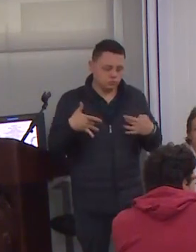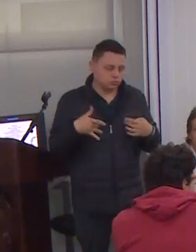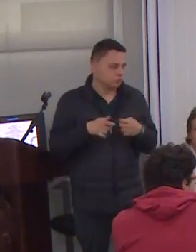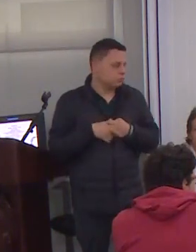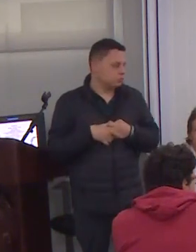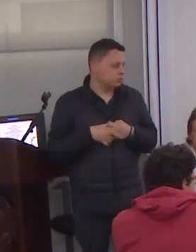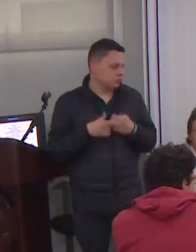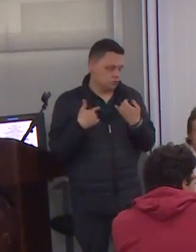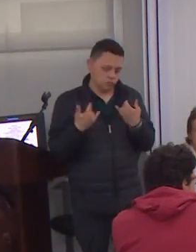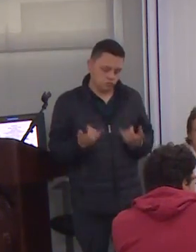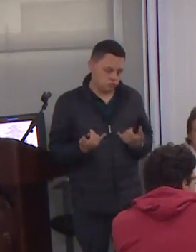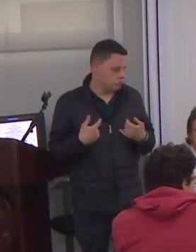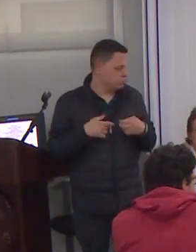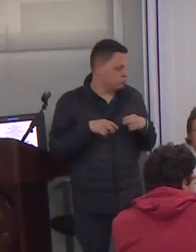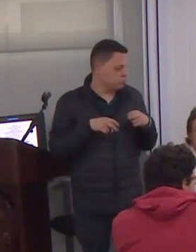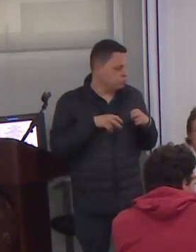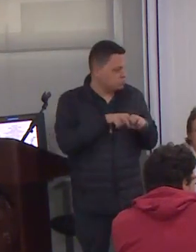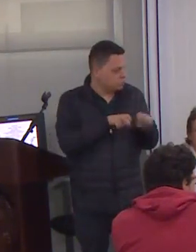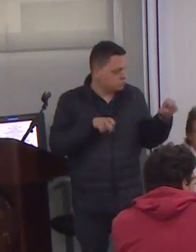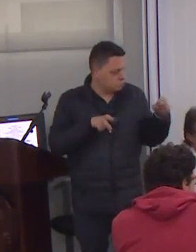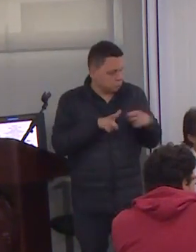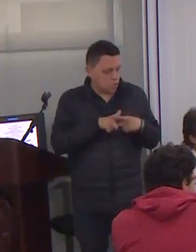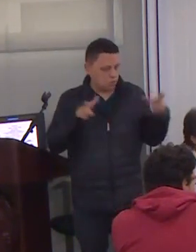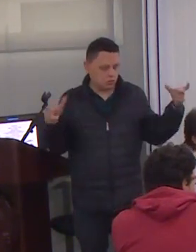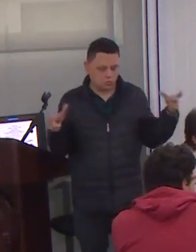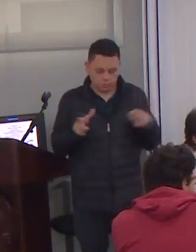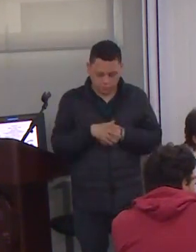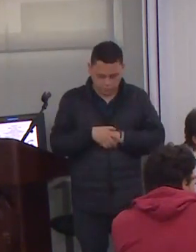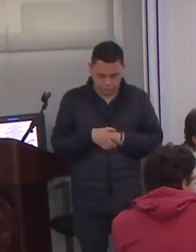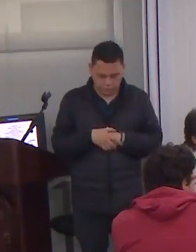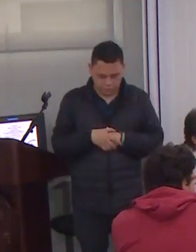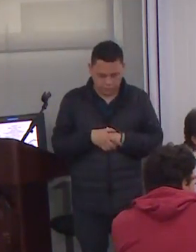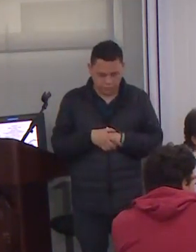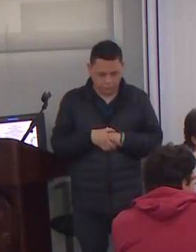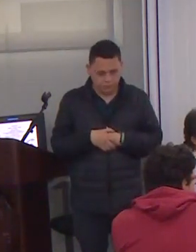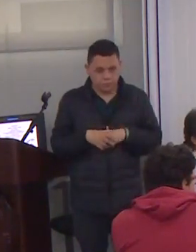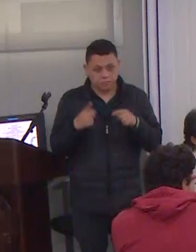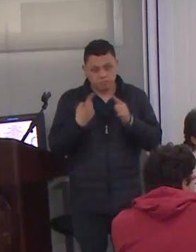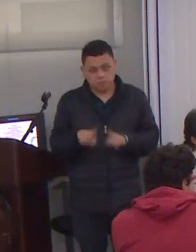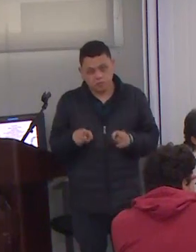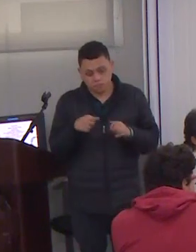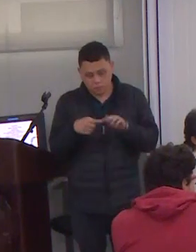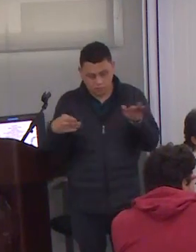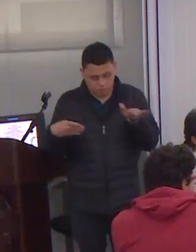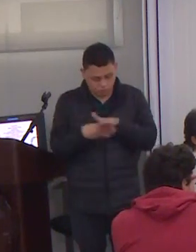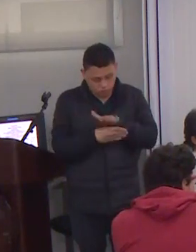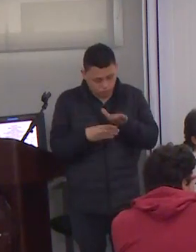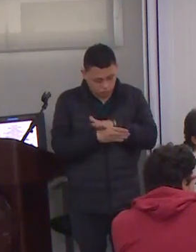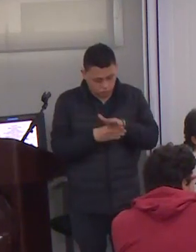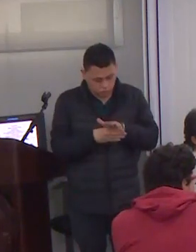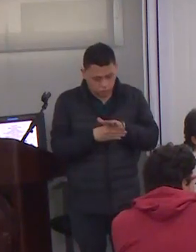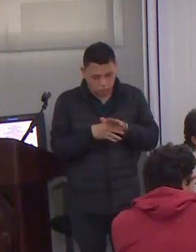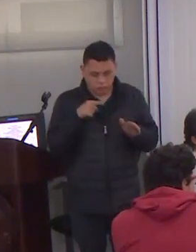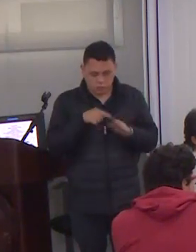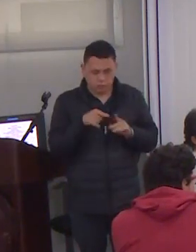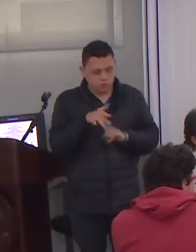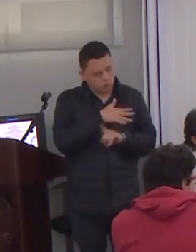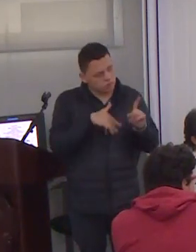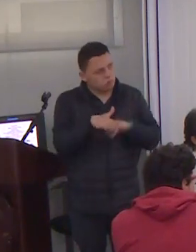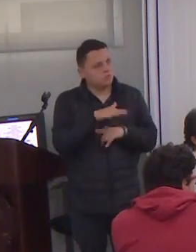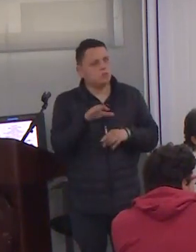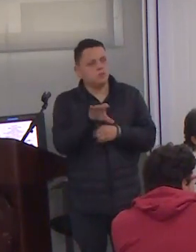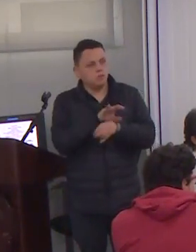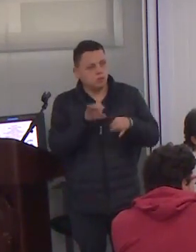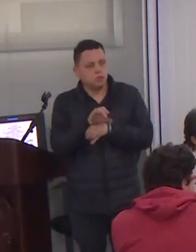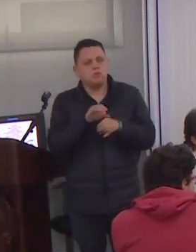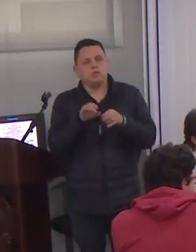estamos hoy acá la mayoría pero propiamente la accesibilidad ya en el entorno en la ciudad